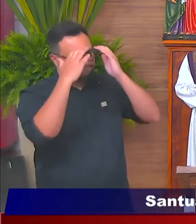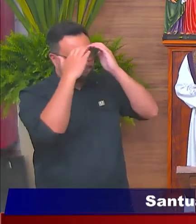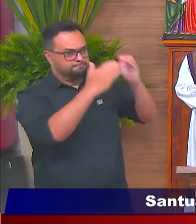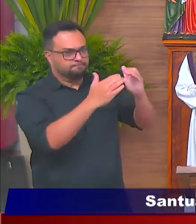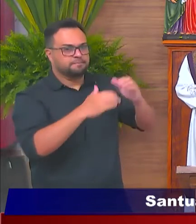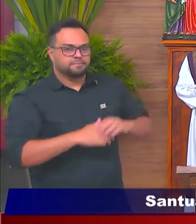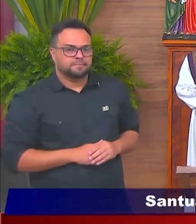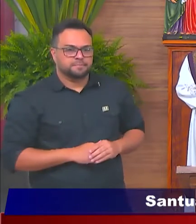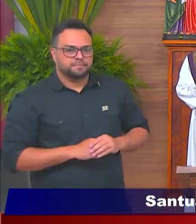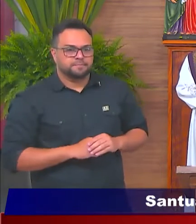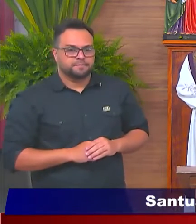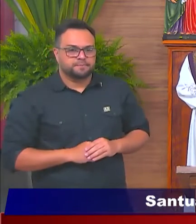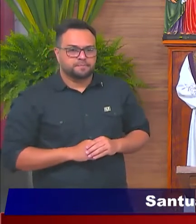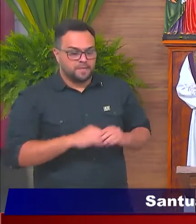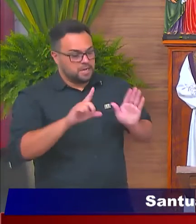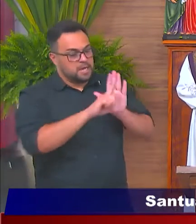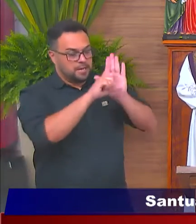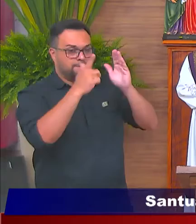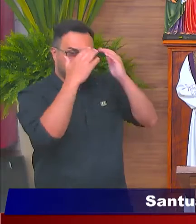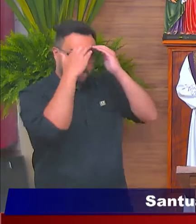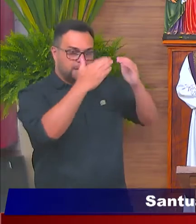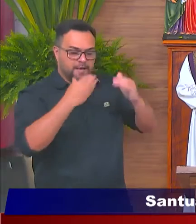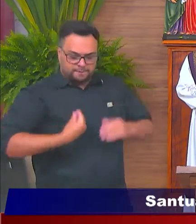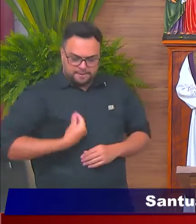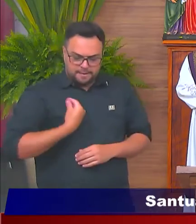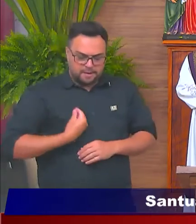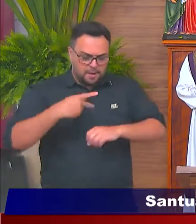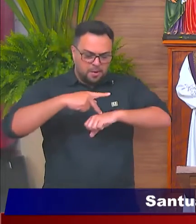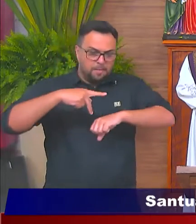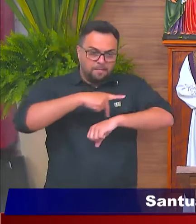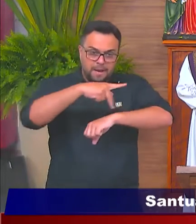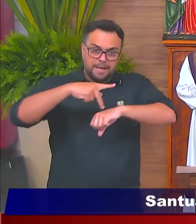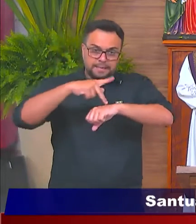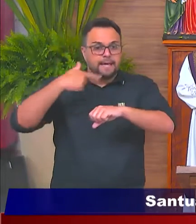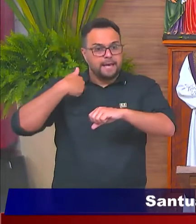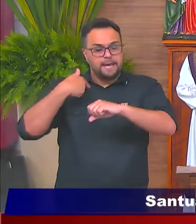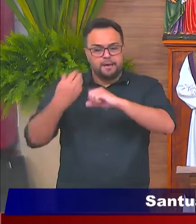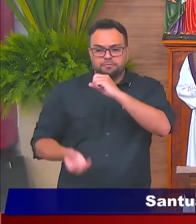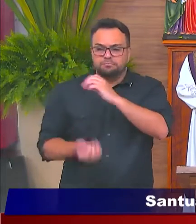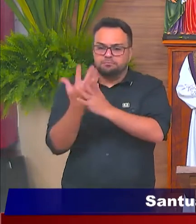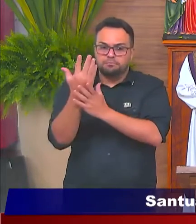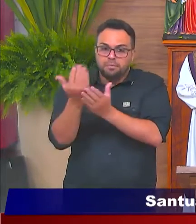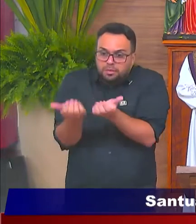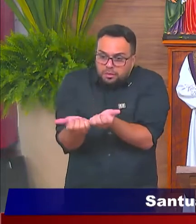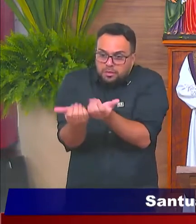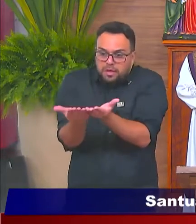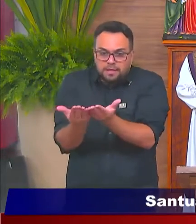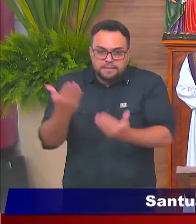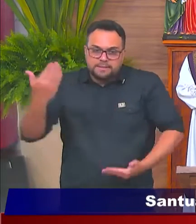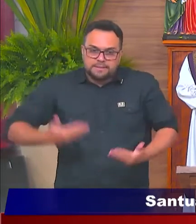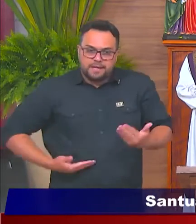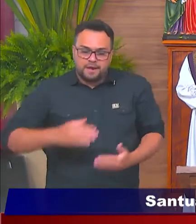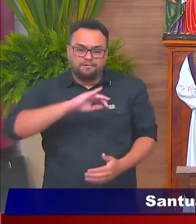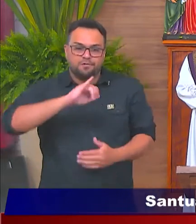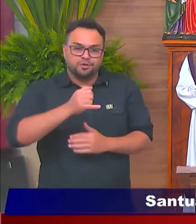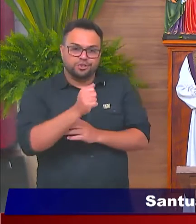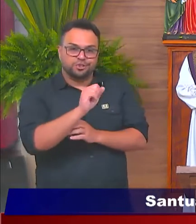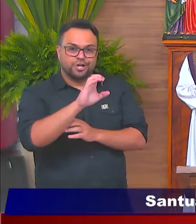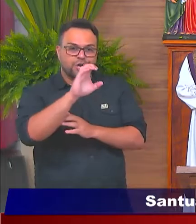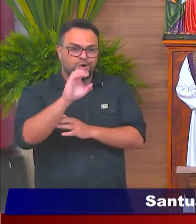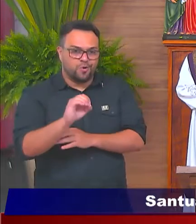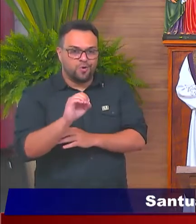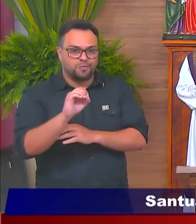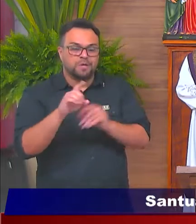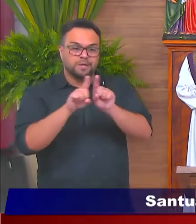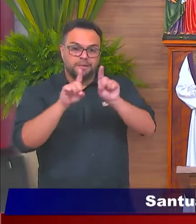prática. Habitarão no país que dei a meu servo Jacó, onde morarão vossos